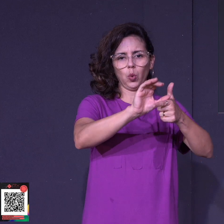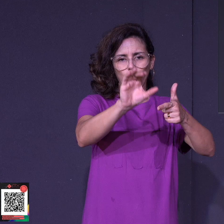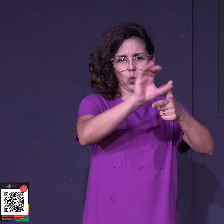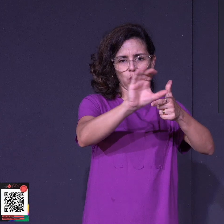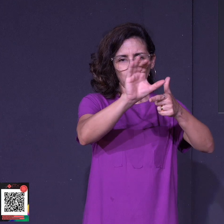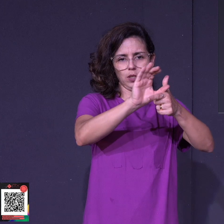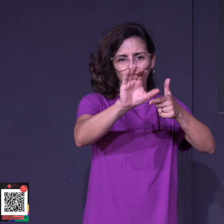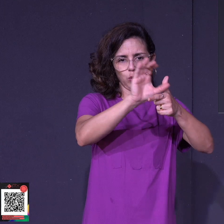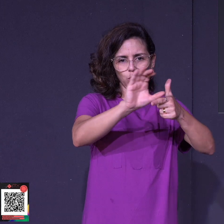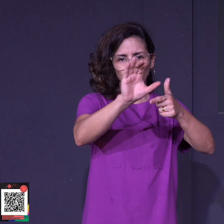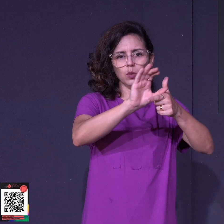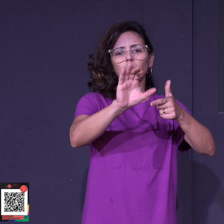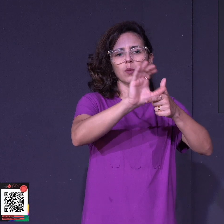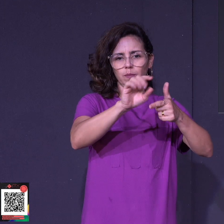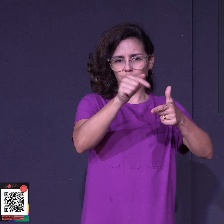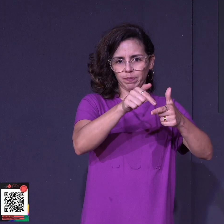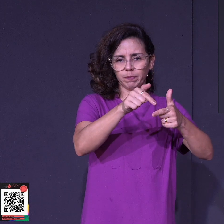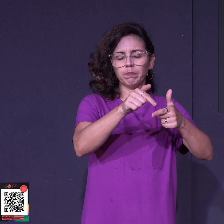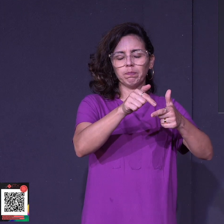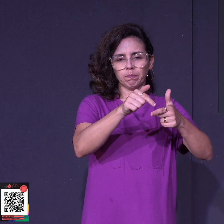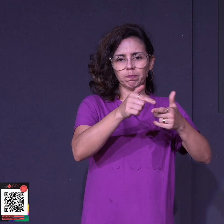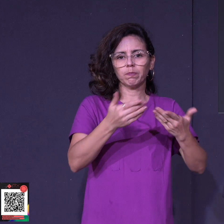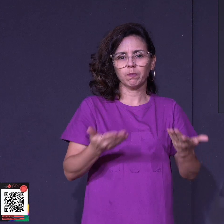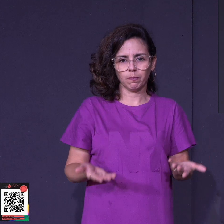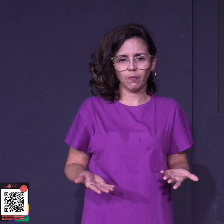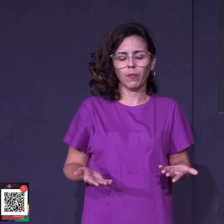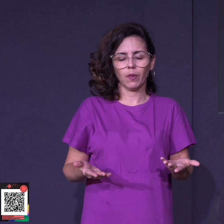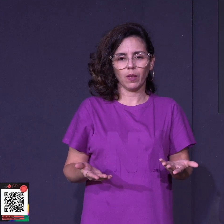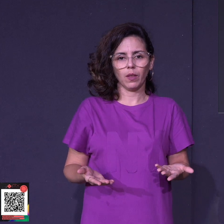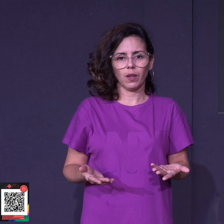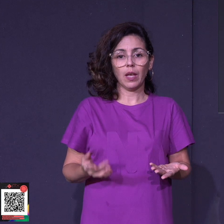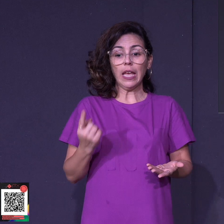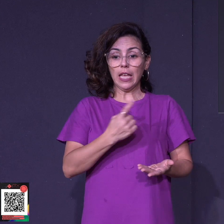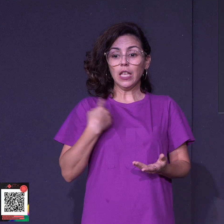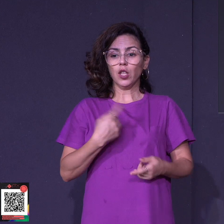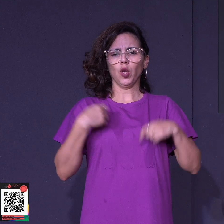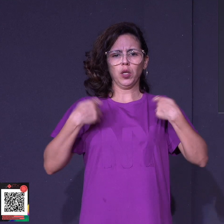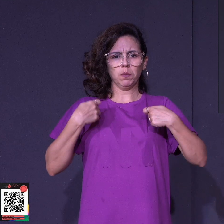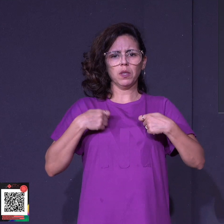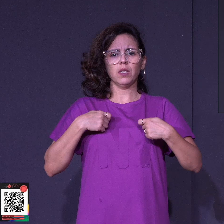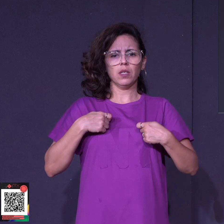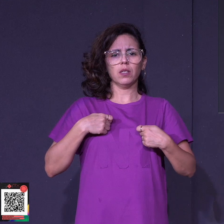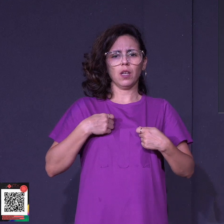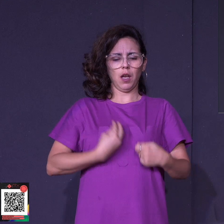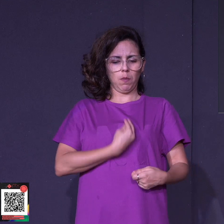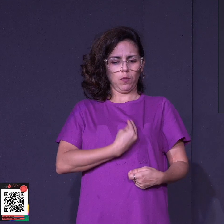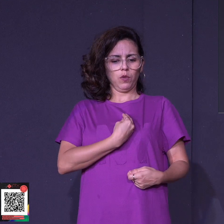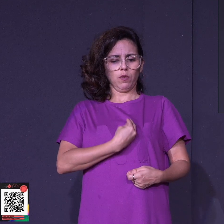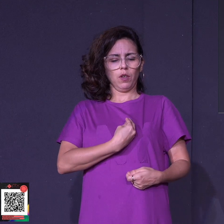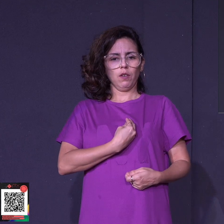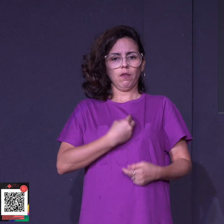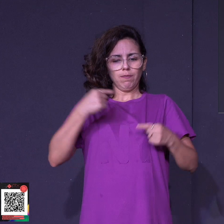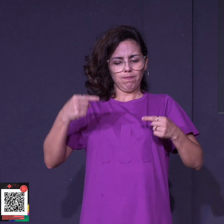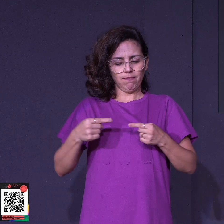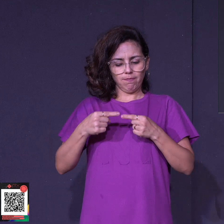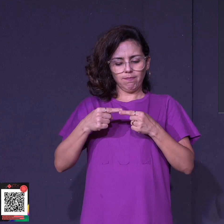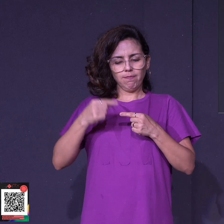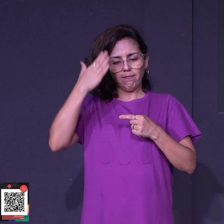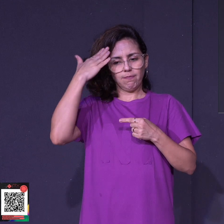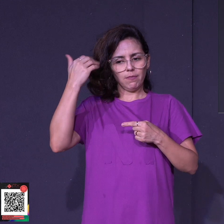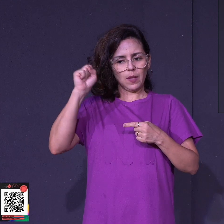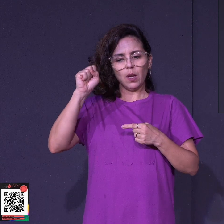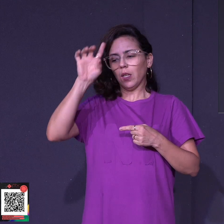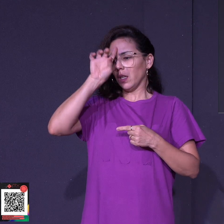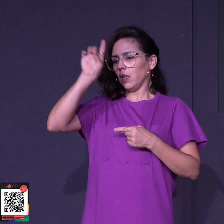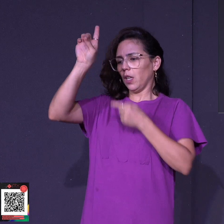nossa. Passamos a viver segundo a sabedoria que Deus nos dá e não pela esperteza que o mundo estimula